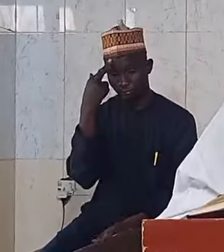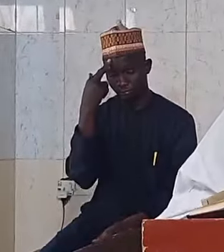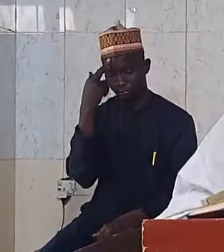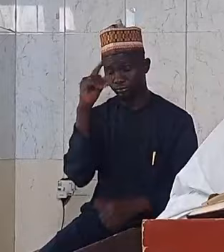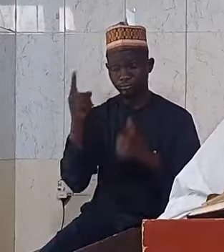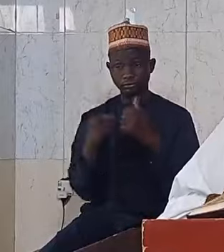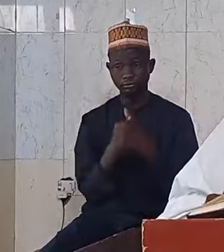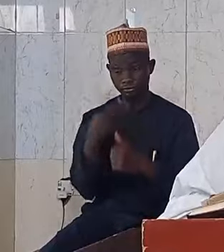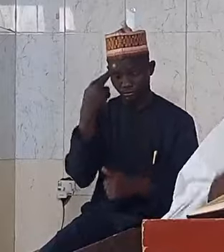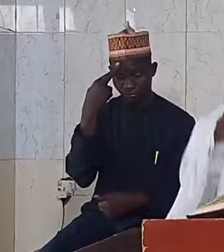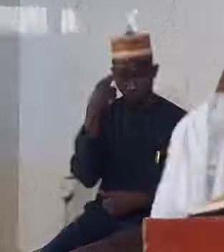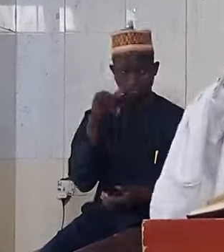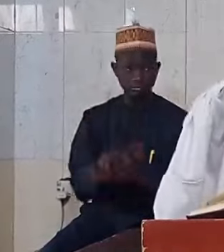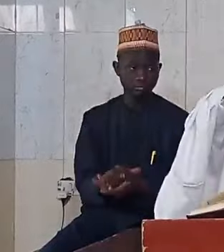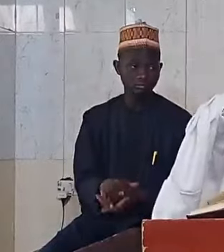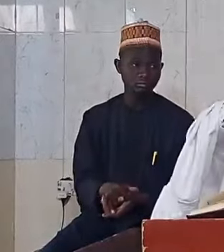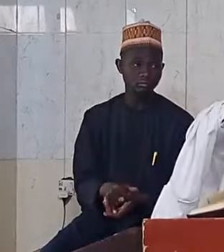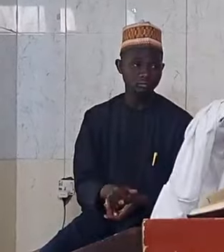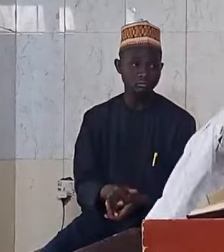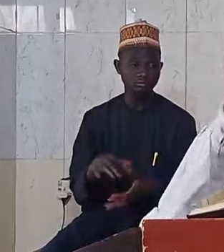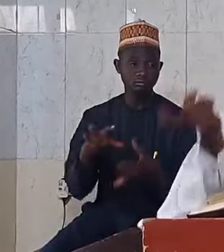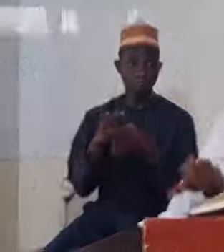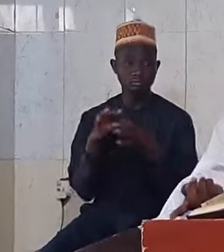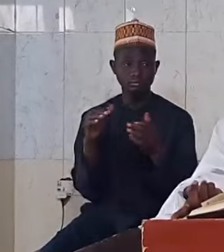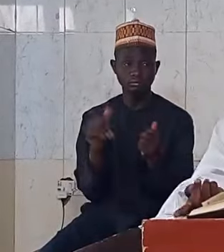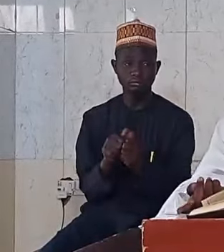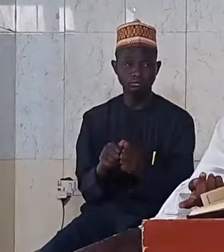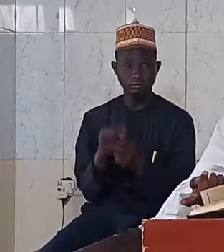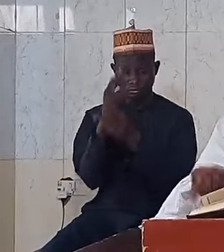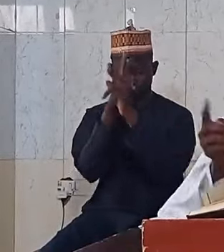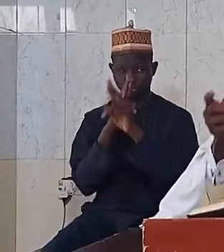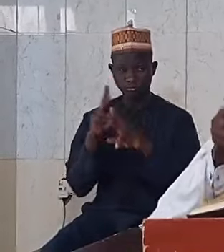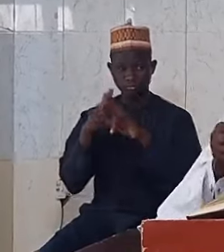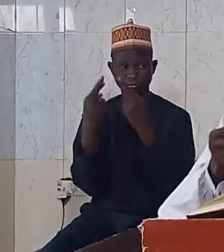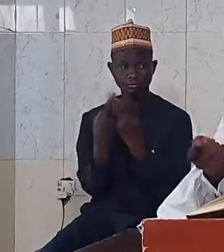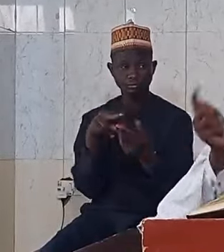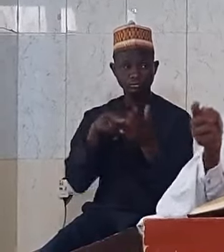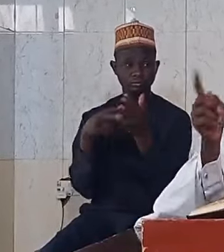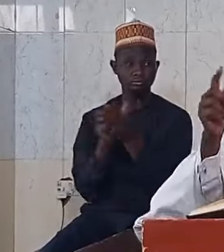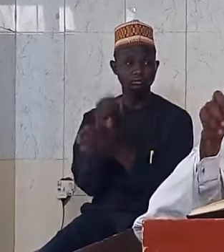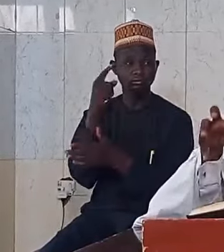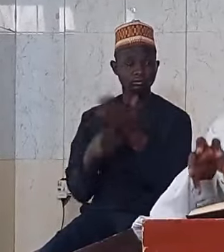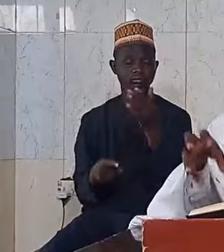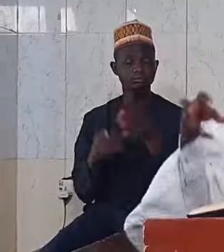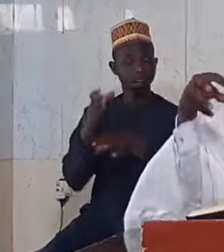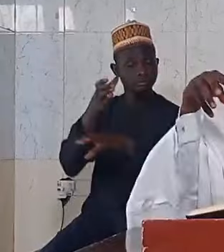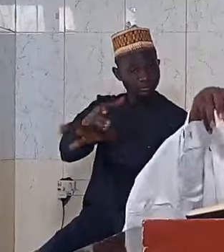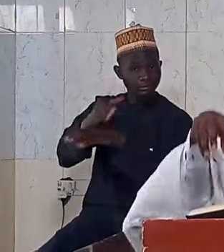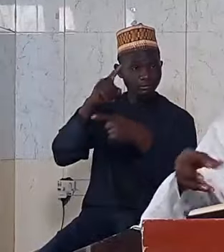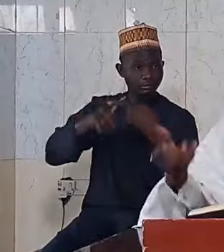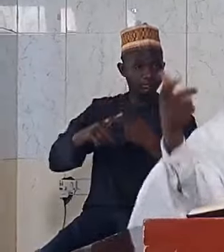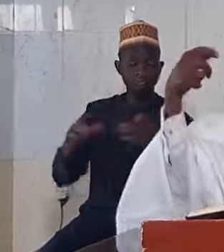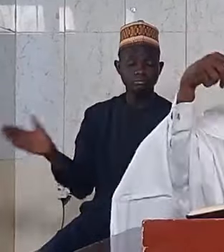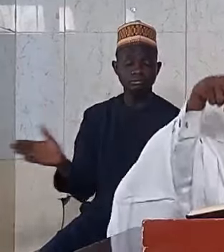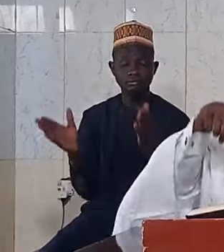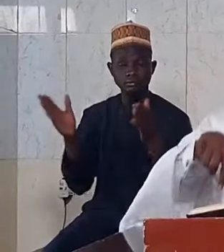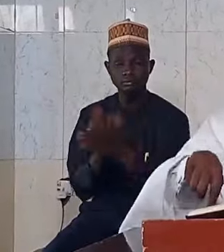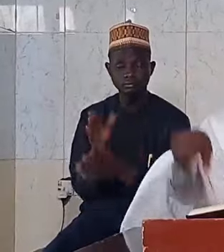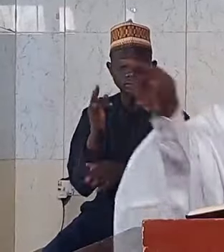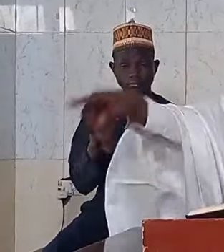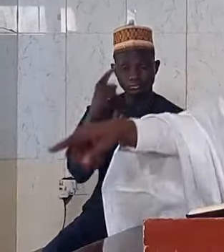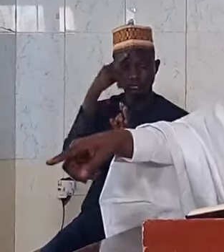fa'idar farko an hada abin da zancen imani ashe abin da ya haifar da zaburan nan da